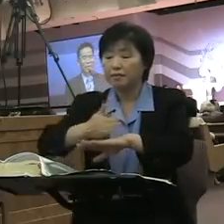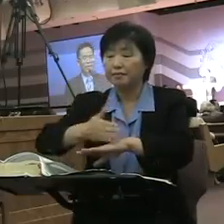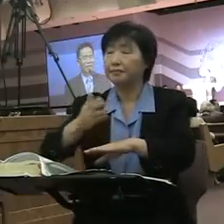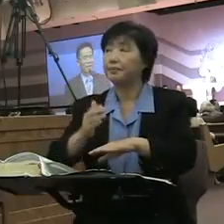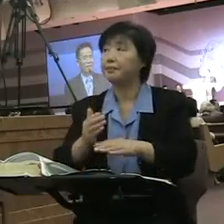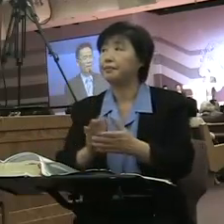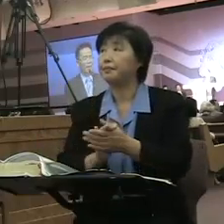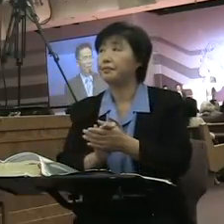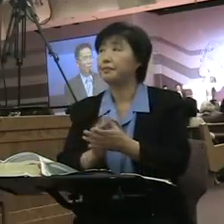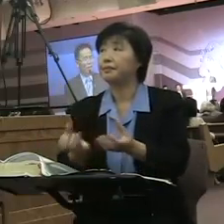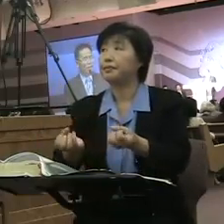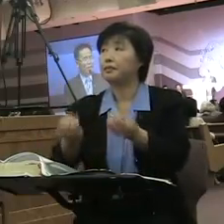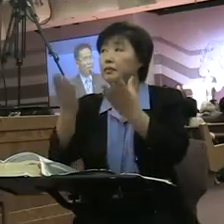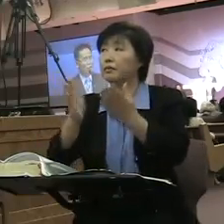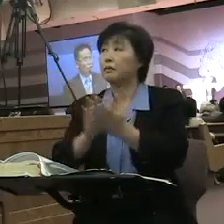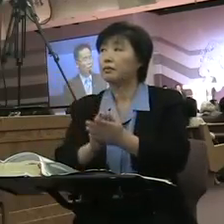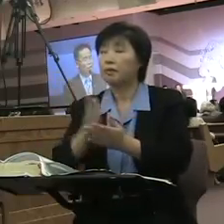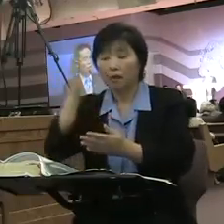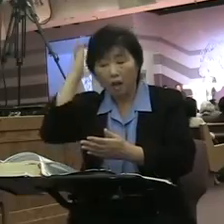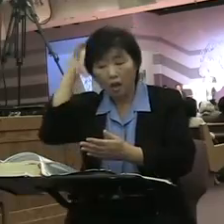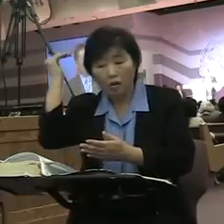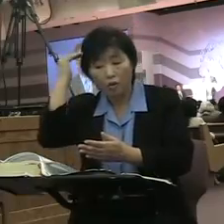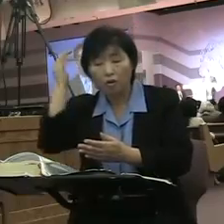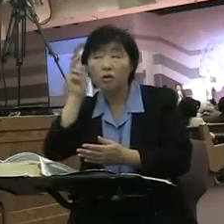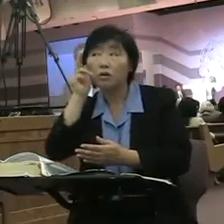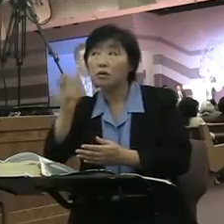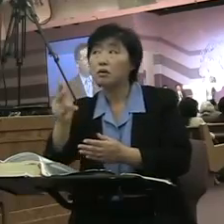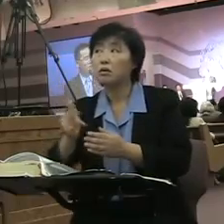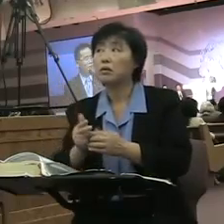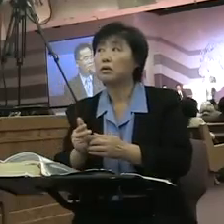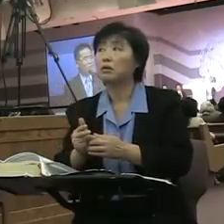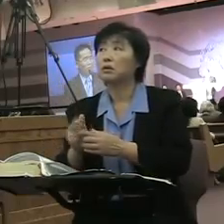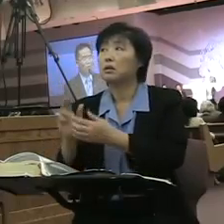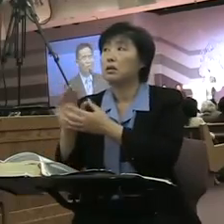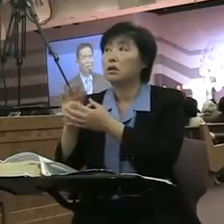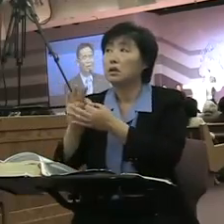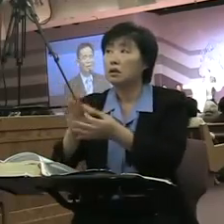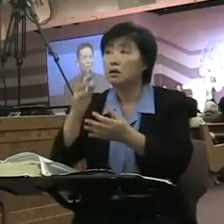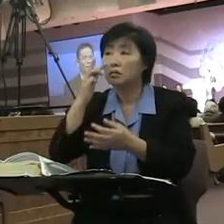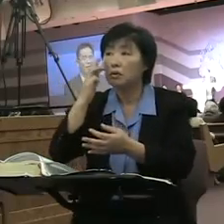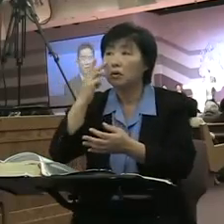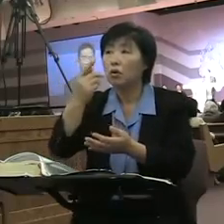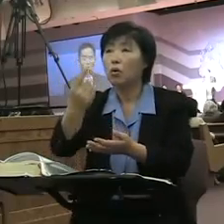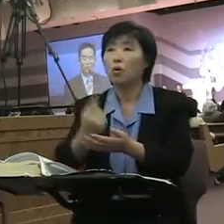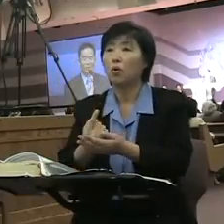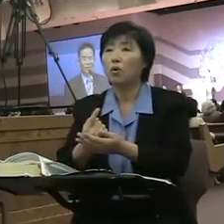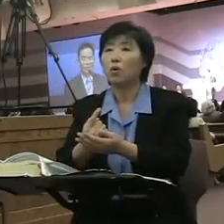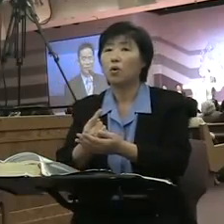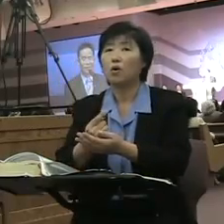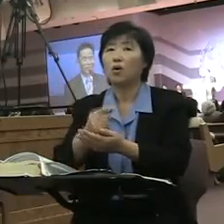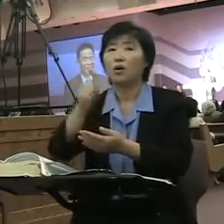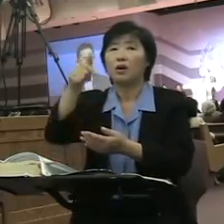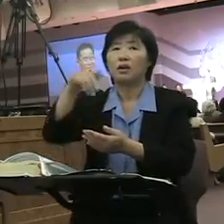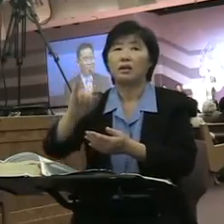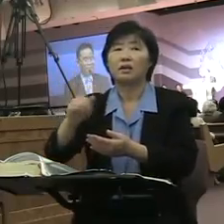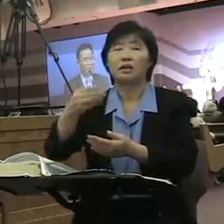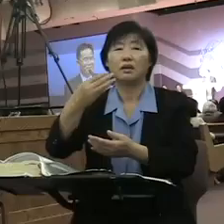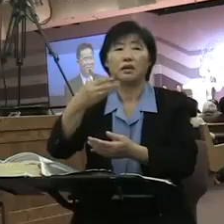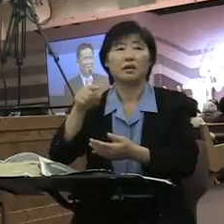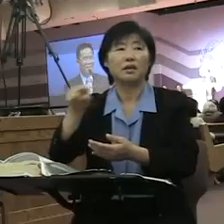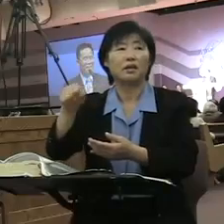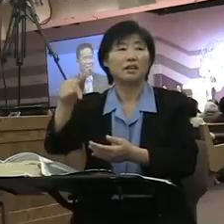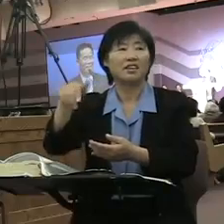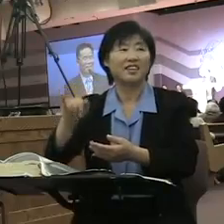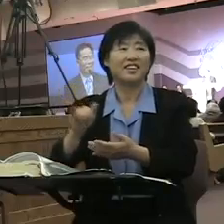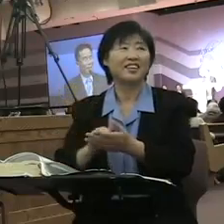제가 보니까 한국에 일주일이 넘는 추석 연휴를 맞아서 미국을 오신 기러기 가족들이 몇 가정